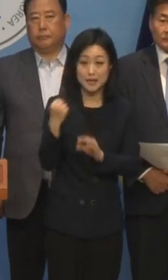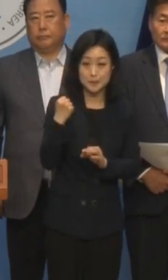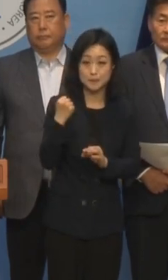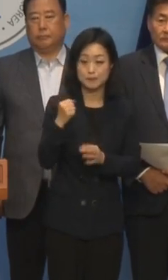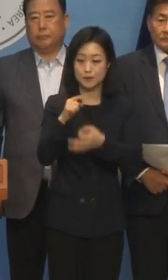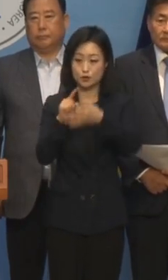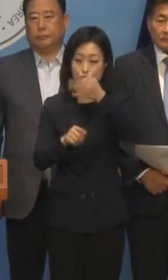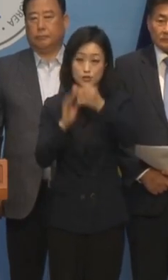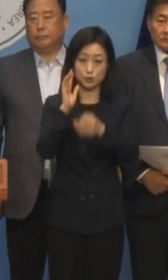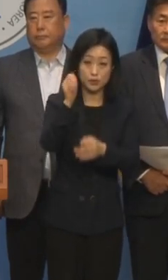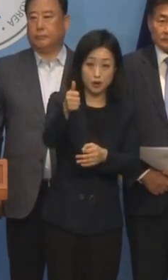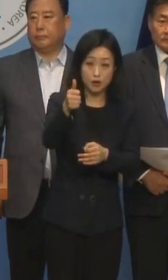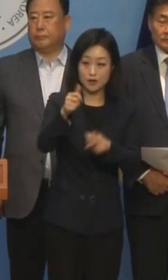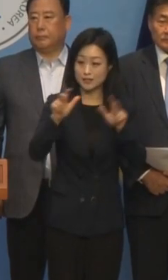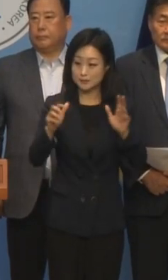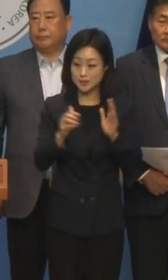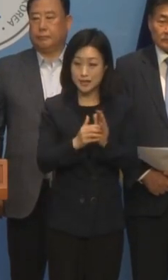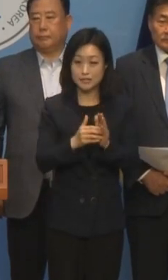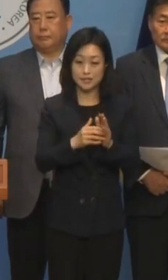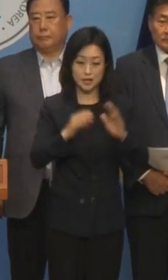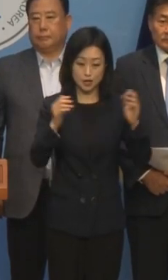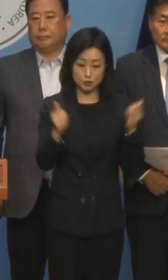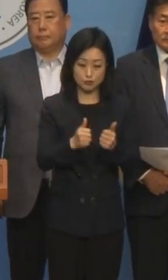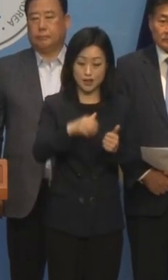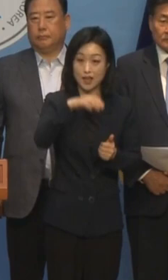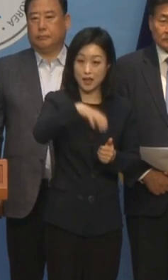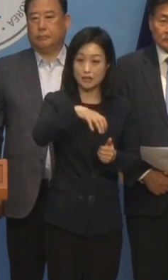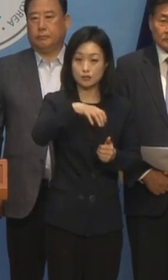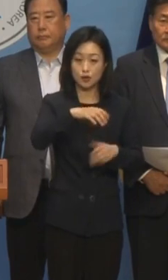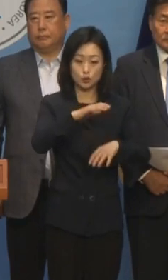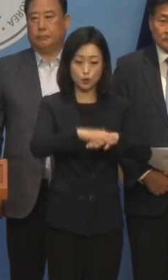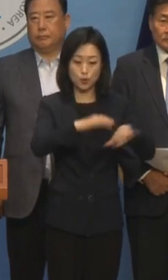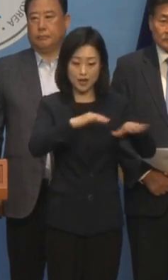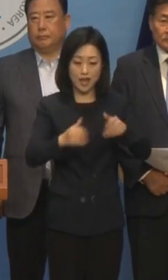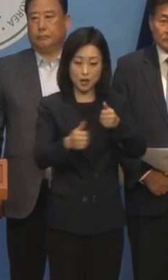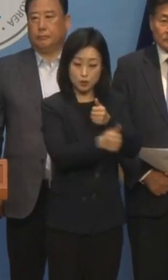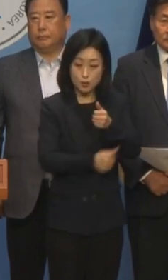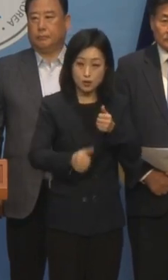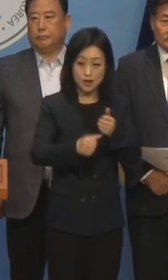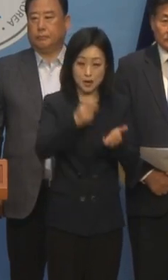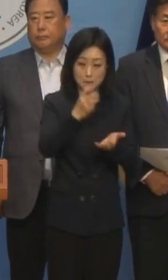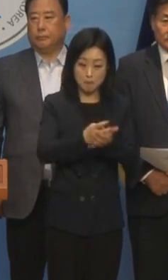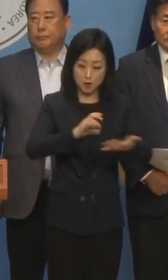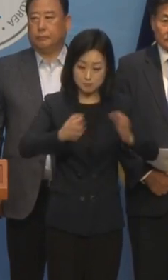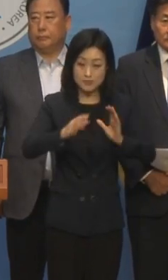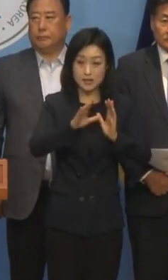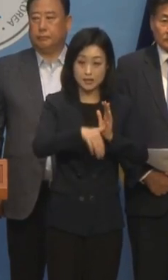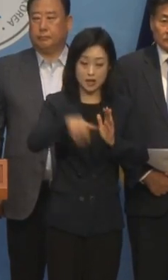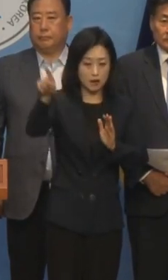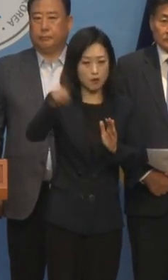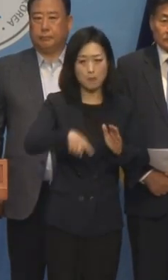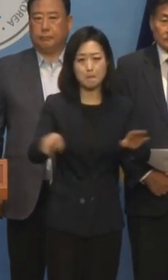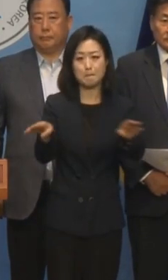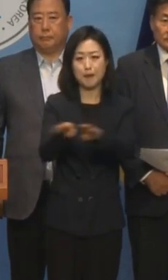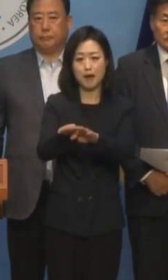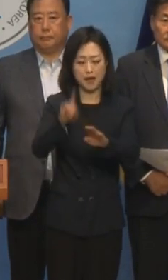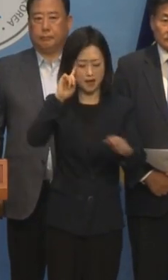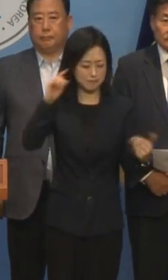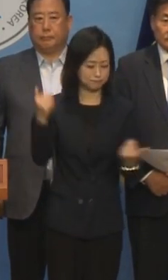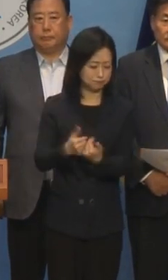그동안 국회 농해수위 법안 심사 과정에서 대안 제시도 없이 무책임한 반대로